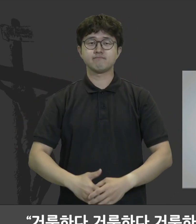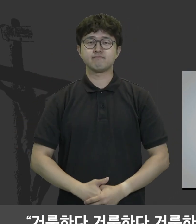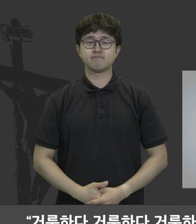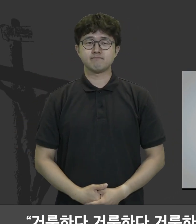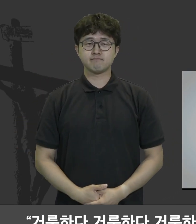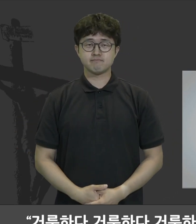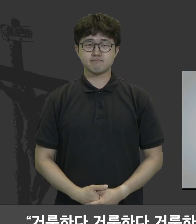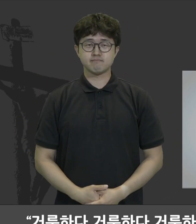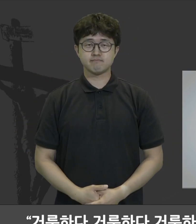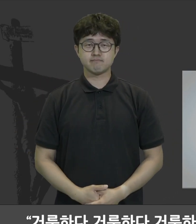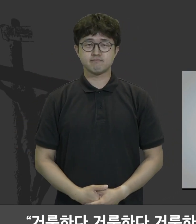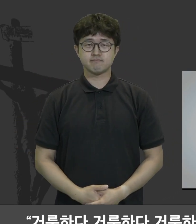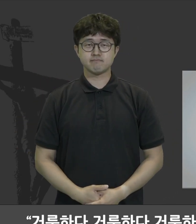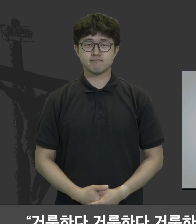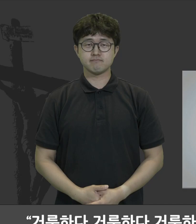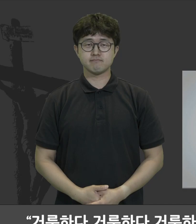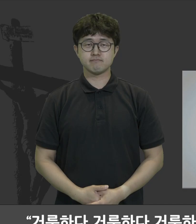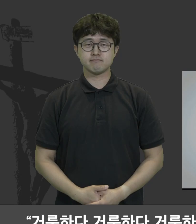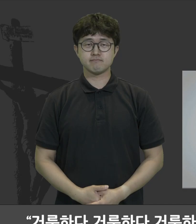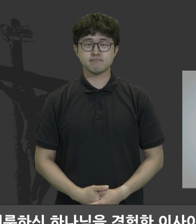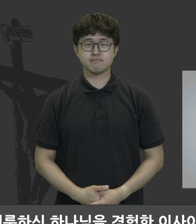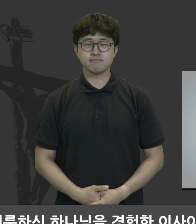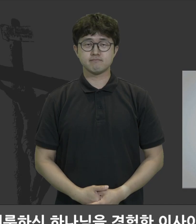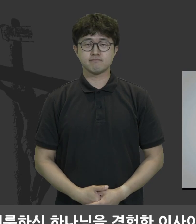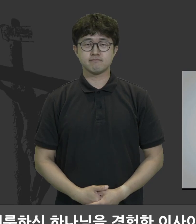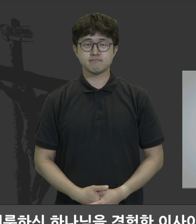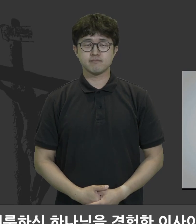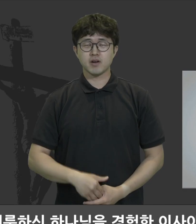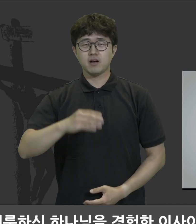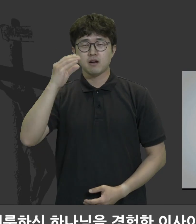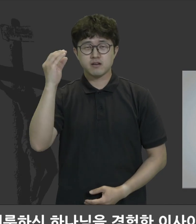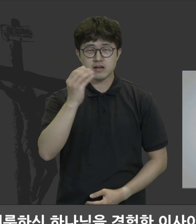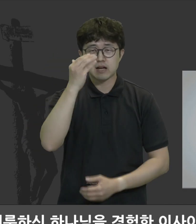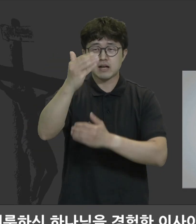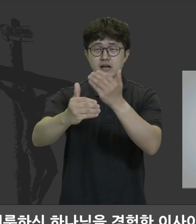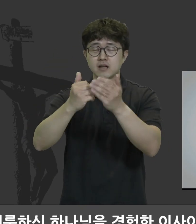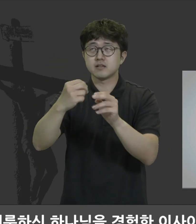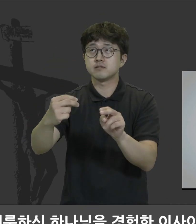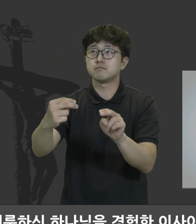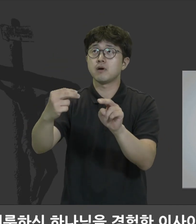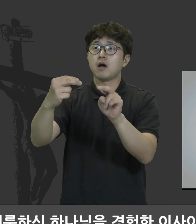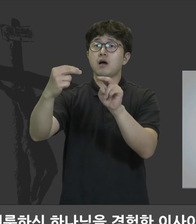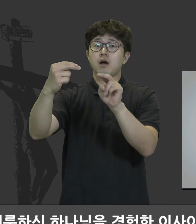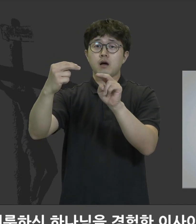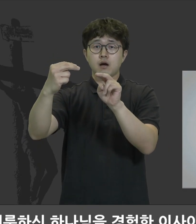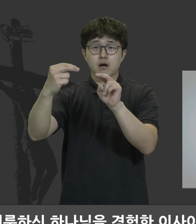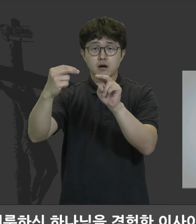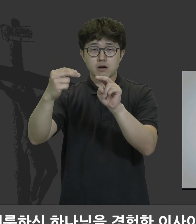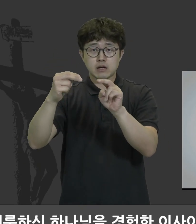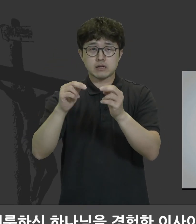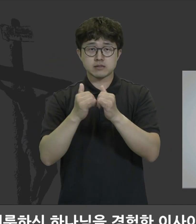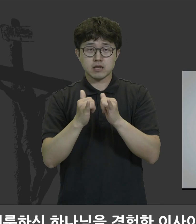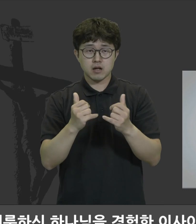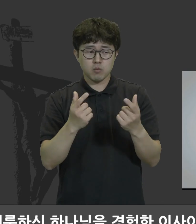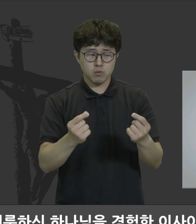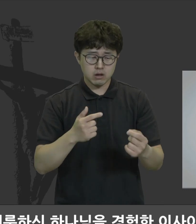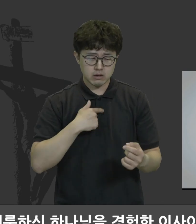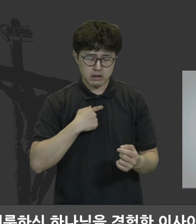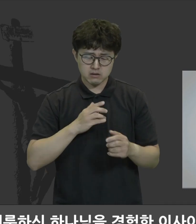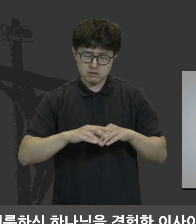땅에 충만하도다. 거룩하신 하나님을 경험한 이사야는 자신이 스랍들과 함께 찬양을 드릴